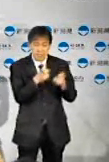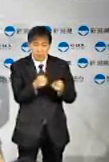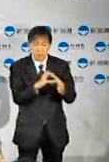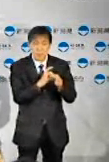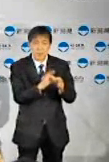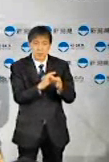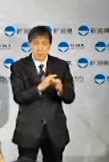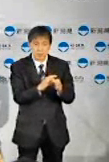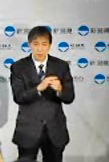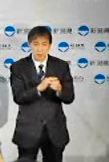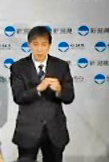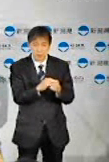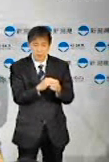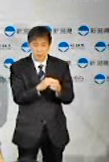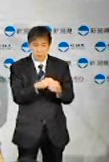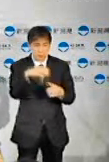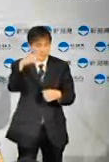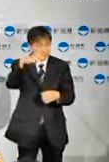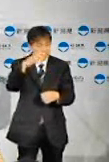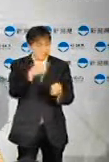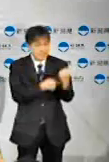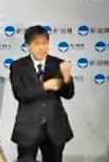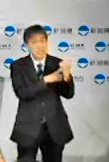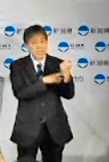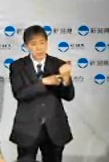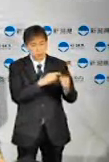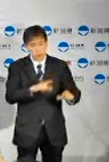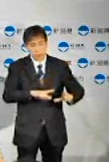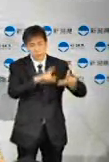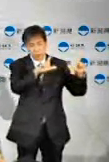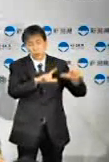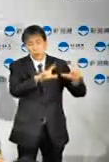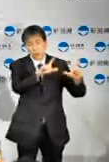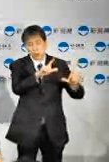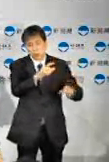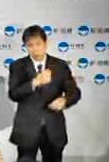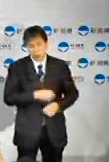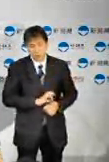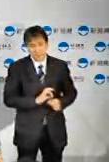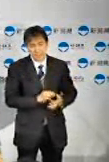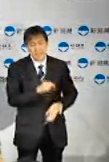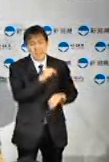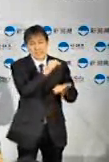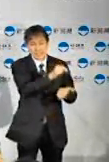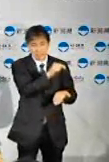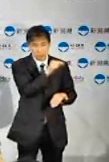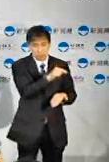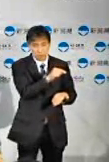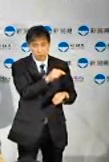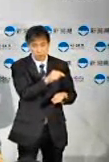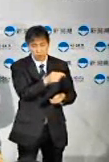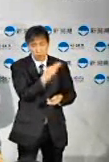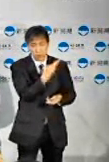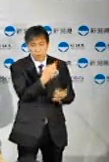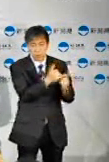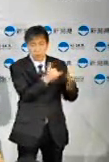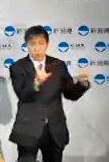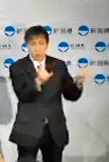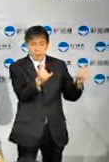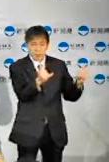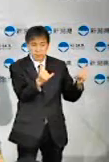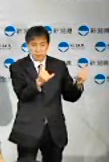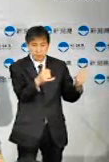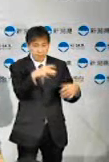っぱ供給されているその首都圏なり東京都という、うん、まあ、都民なりがですね、まあ、ユーザーと